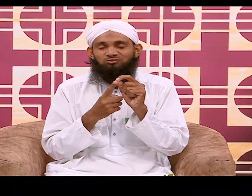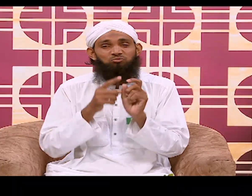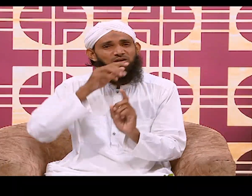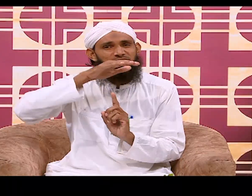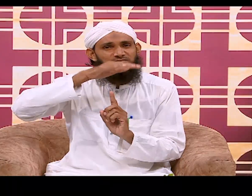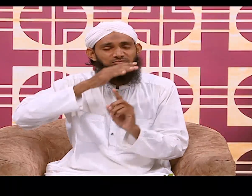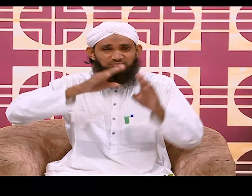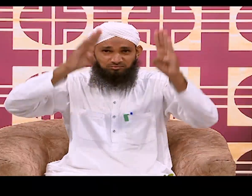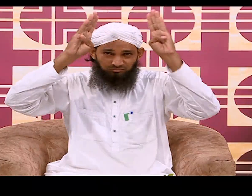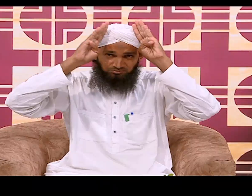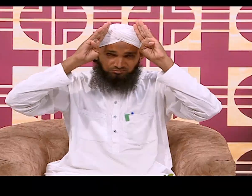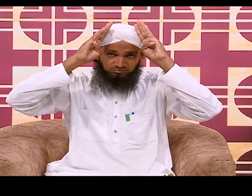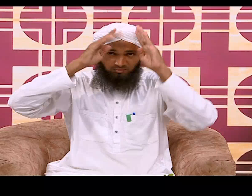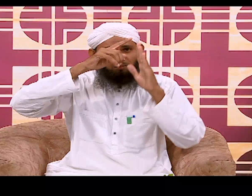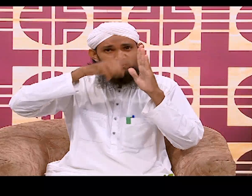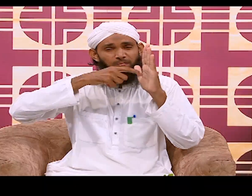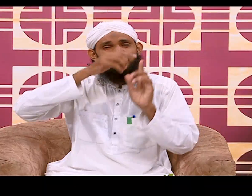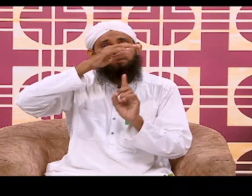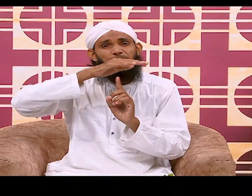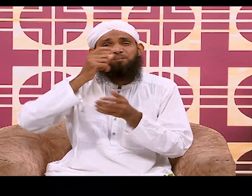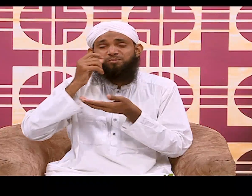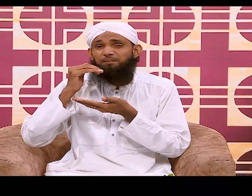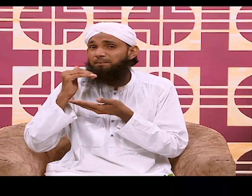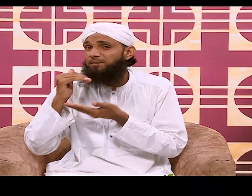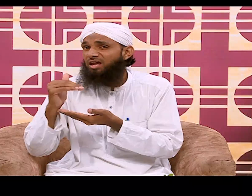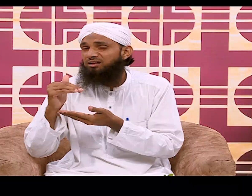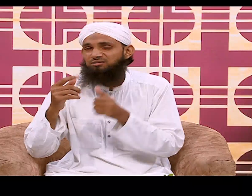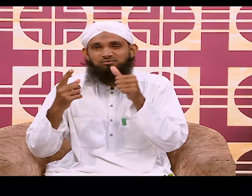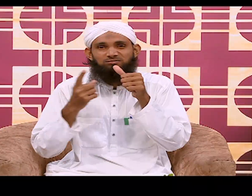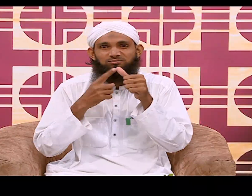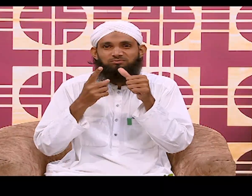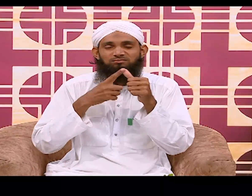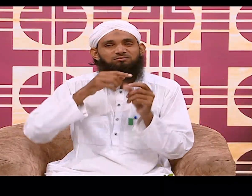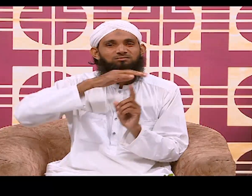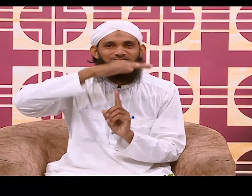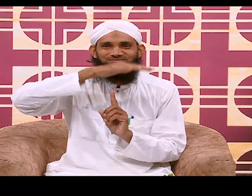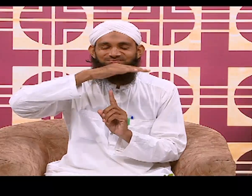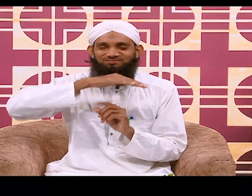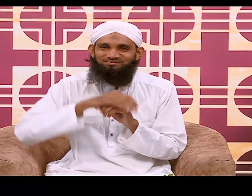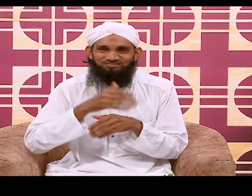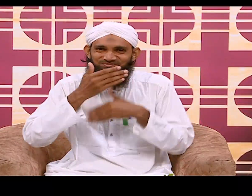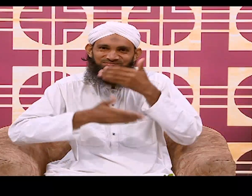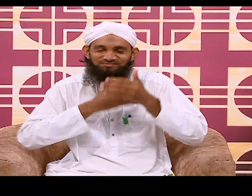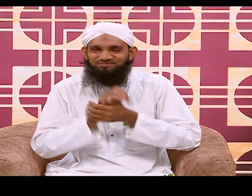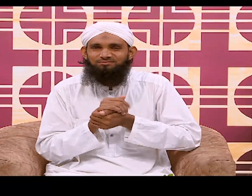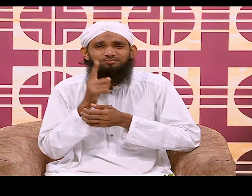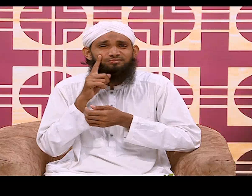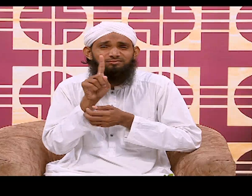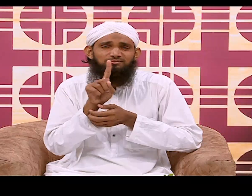عبد القادر جیلانی رحمۃ اللہ علیہ کے شہزادے شیخ عبد الرزاق رحمۃ اللہ علیہ کا بیان ہے، ایک مرتبہ